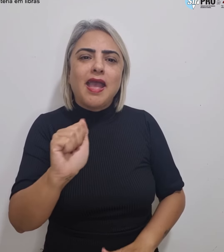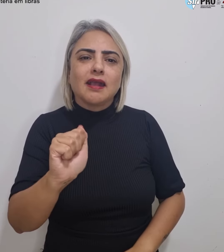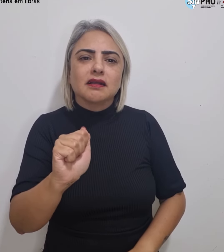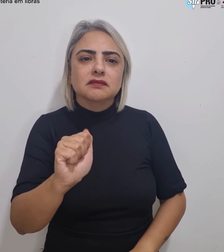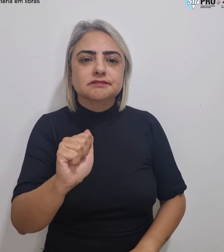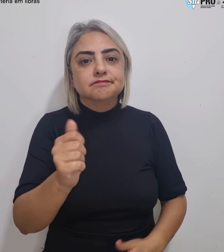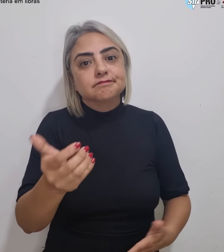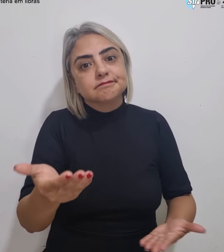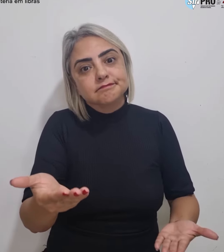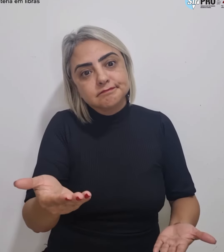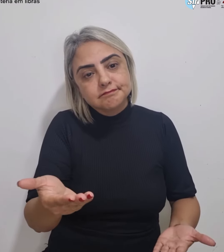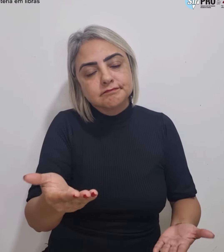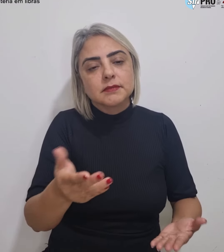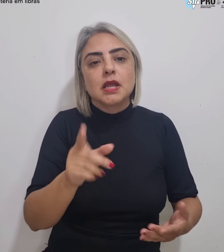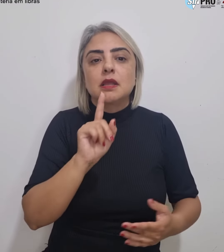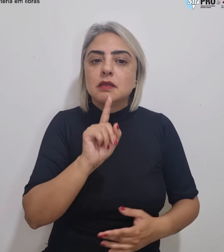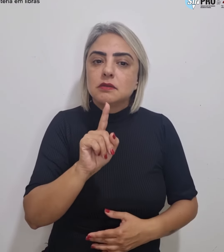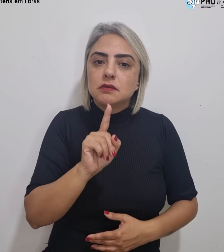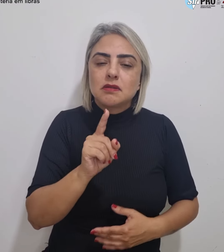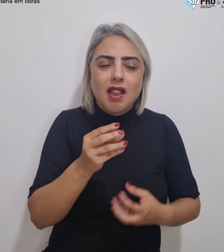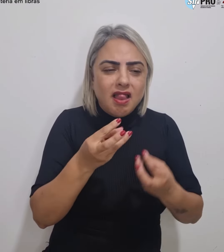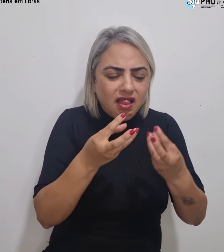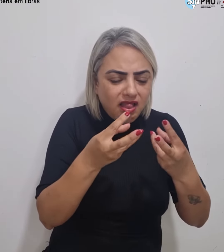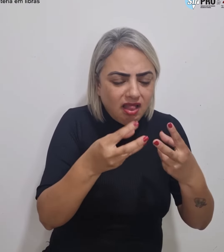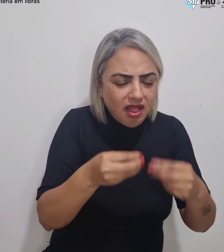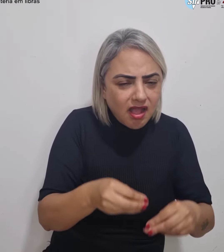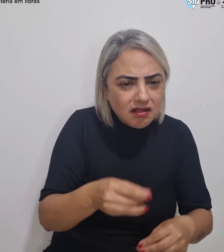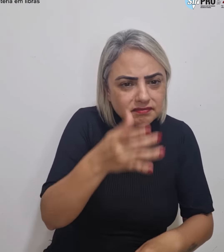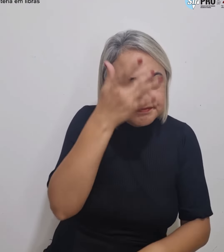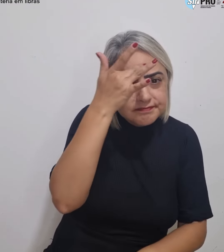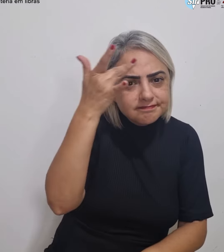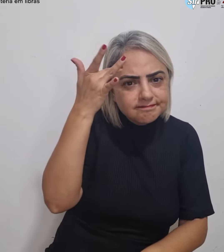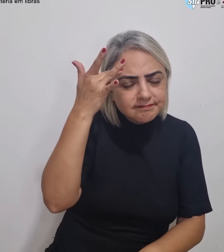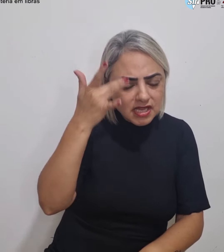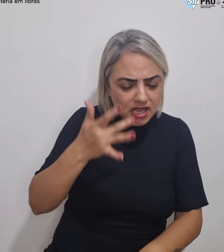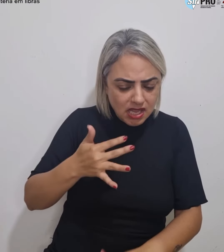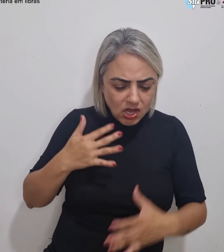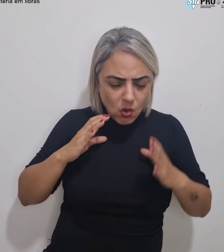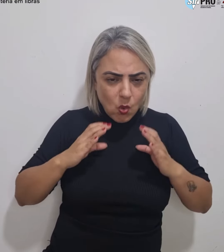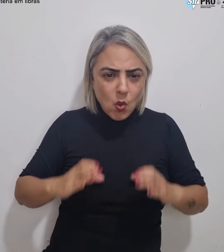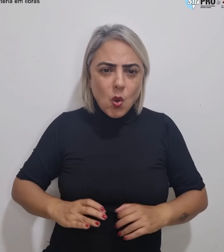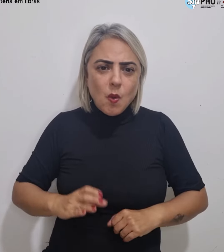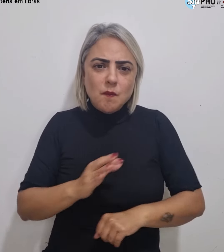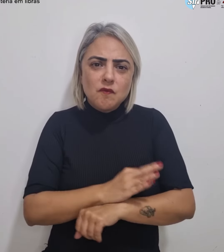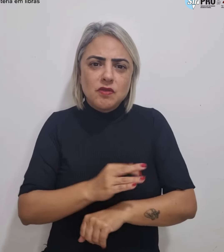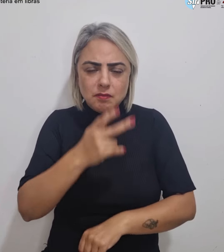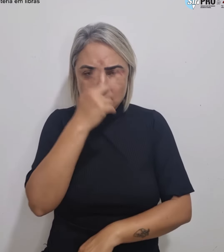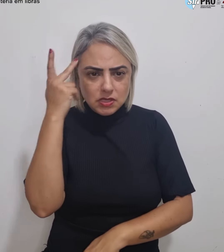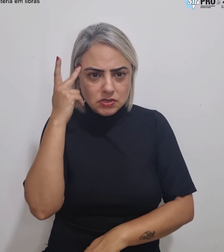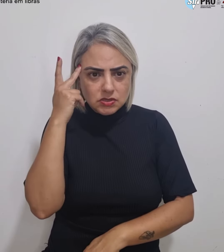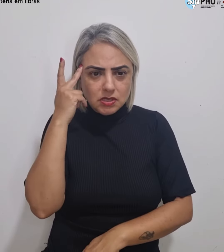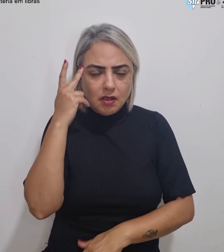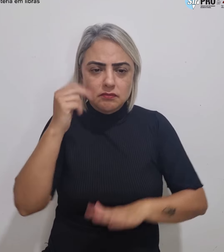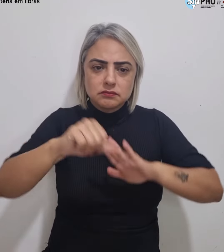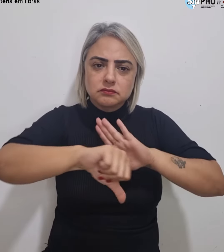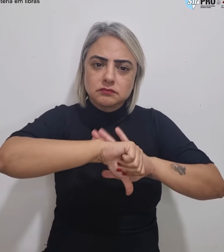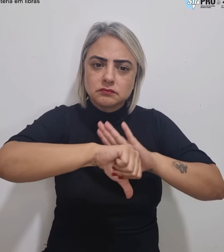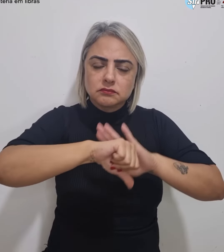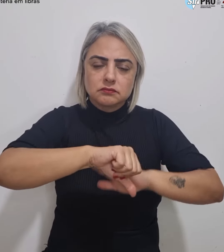Isso vai minando a saúde mental e física das pessoas. Criminalização do magistério.